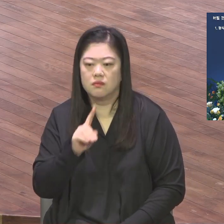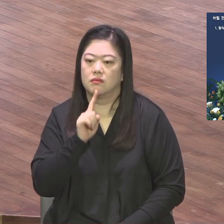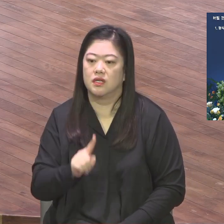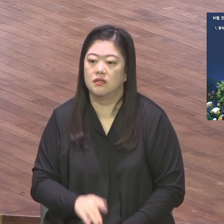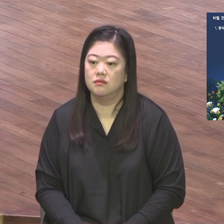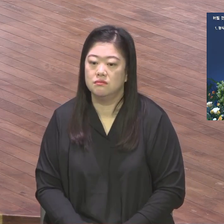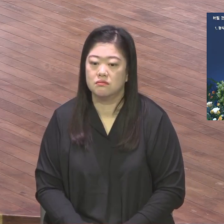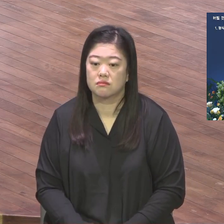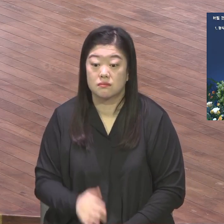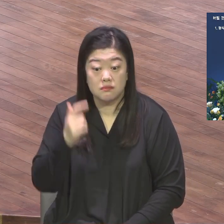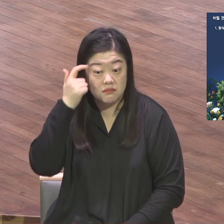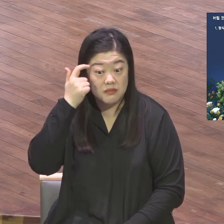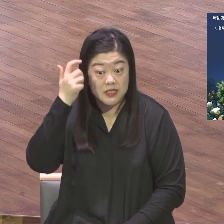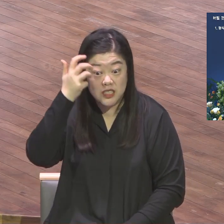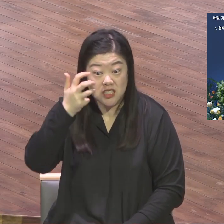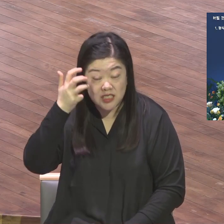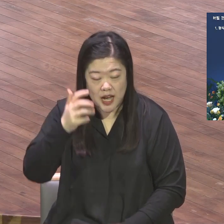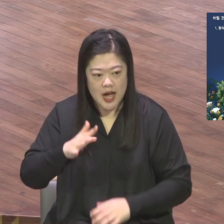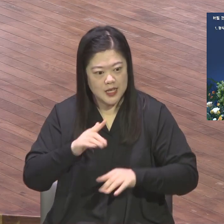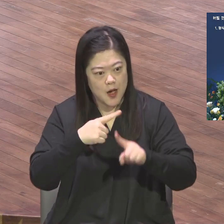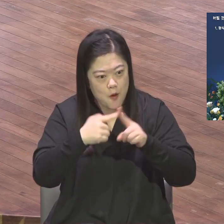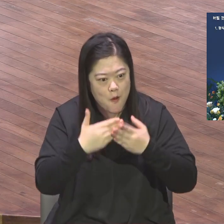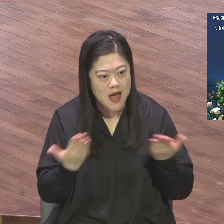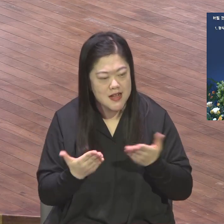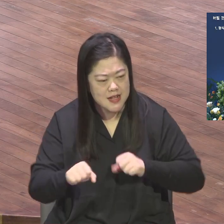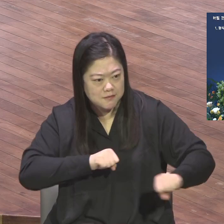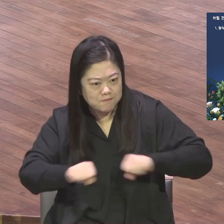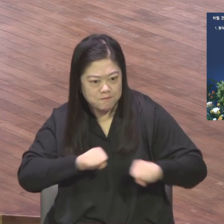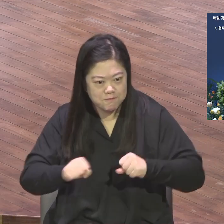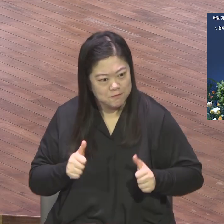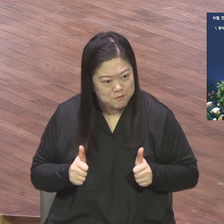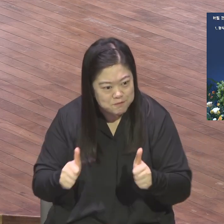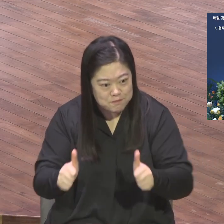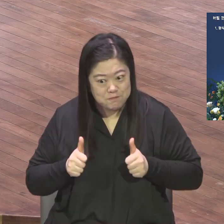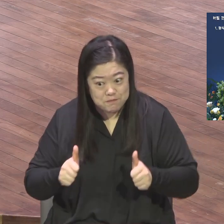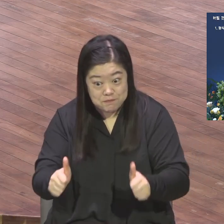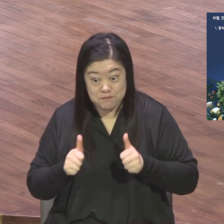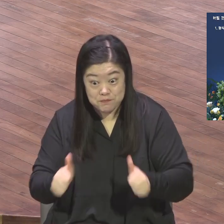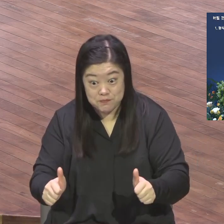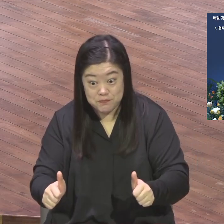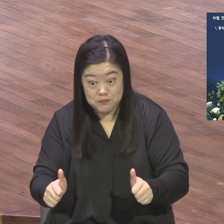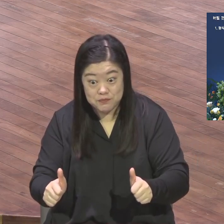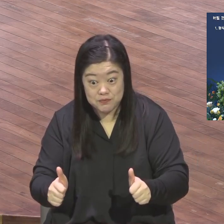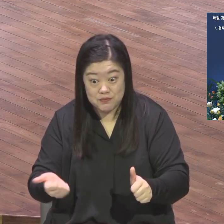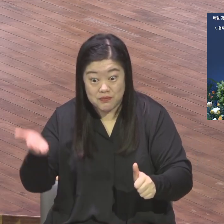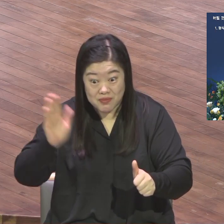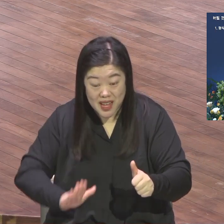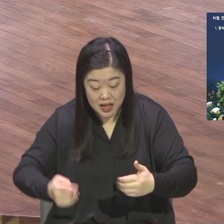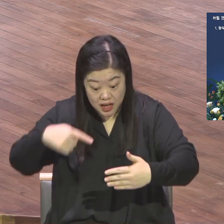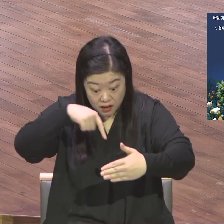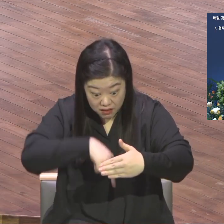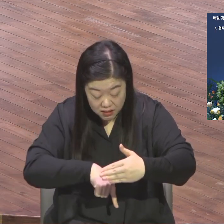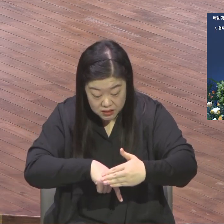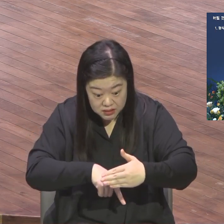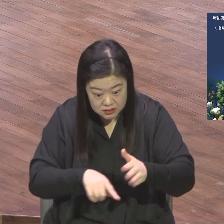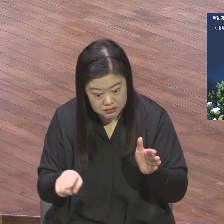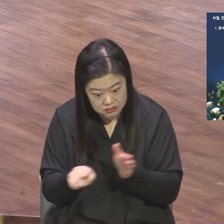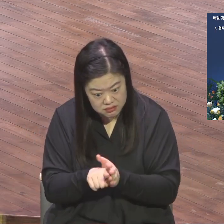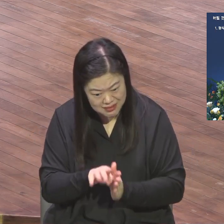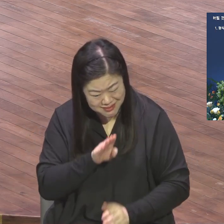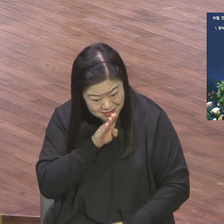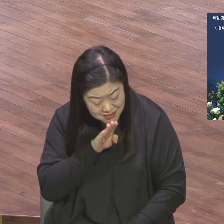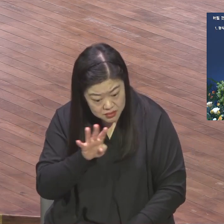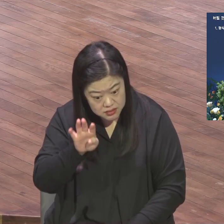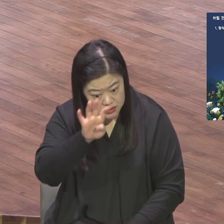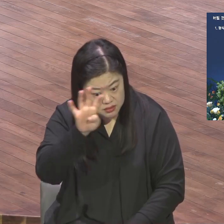영적 벌거숭이. 열심히 하는데 영적 불거숭이. 열심히 기도하는데 영적 불거숭이.